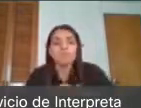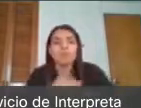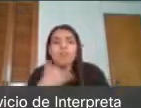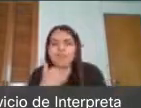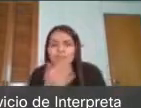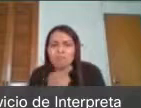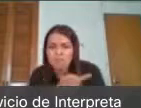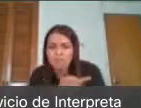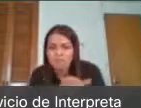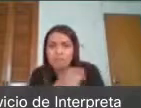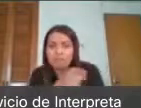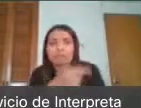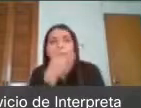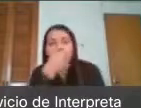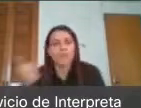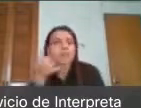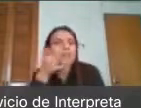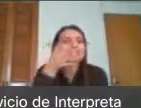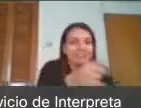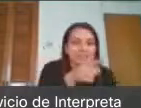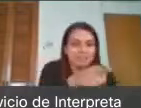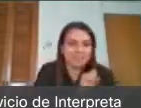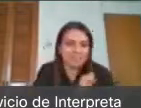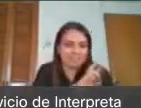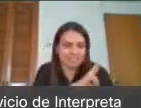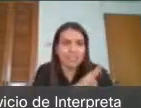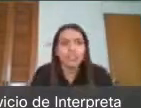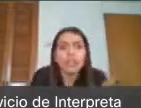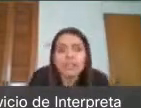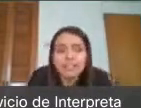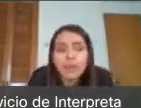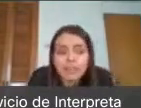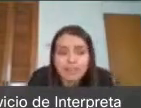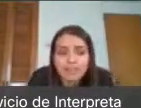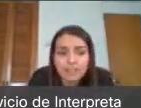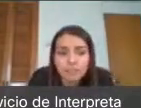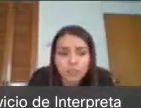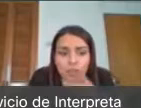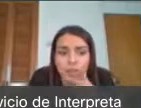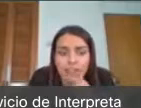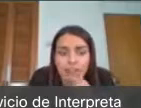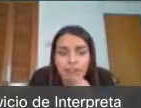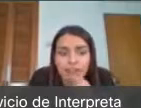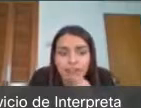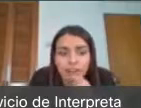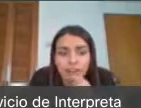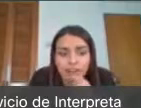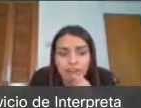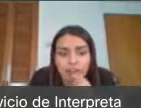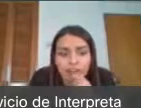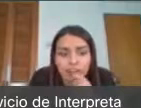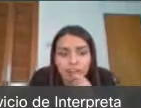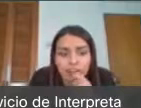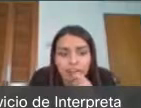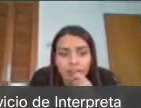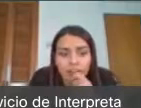dos llame a Edith, la llame a su celular. Edith, tú pones tu celular.